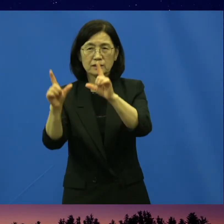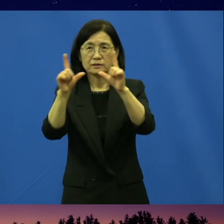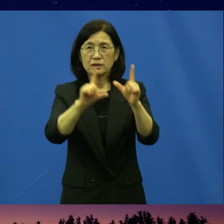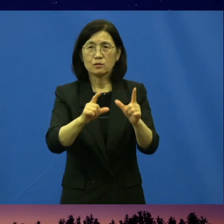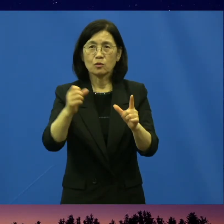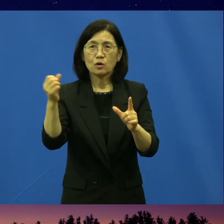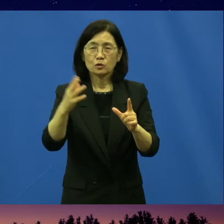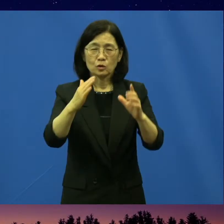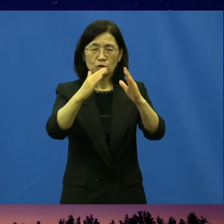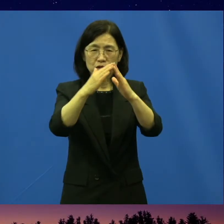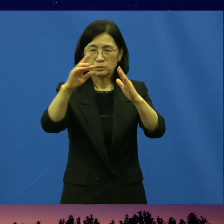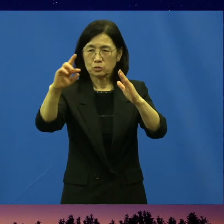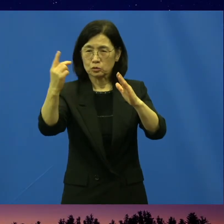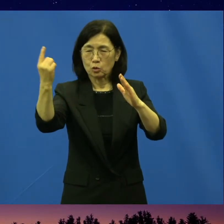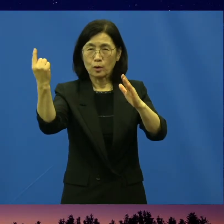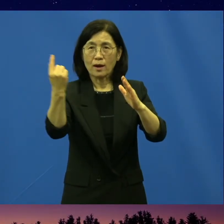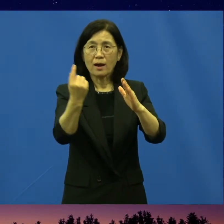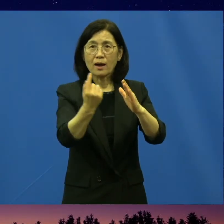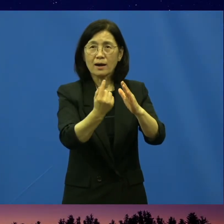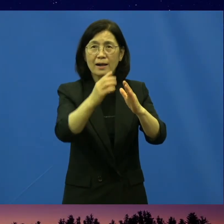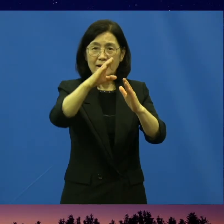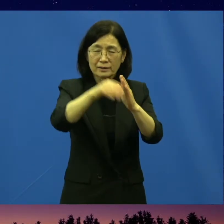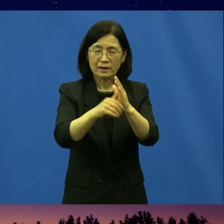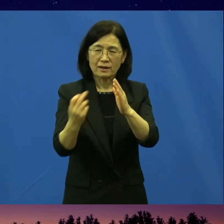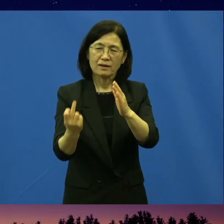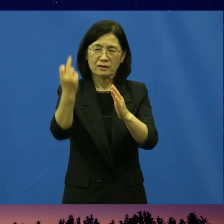속에 그를 지배하는 것은 두려움이에요.